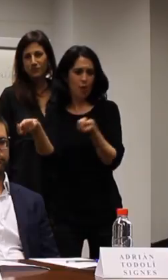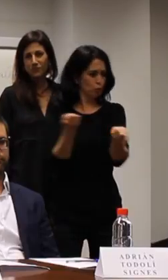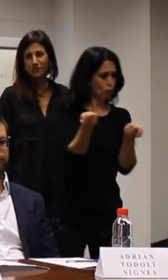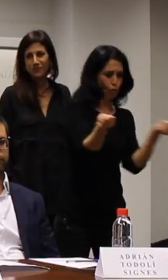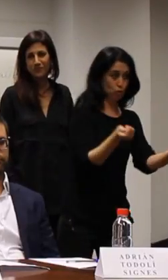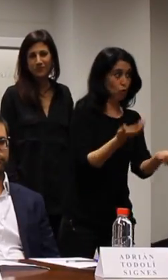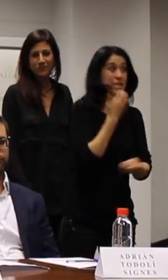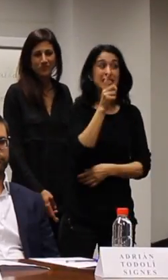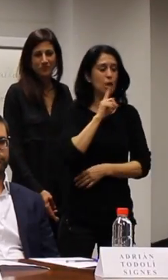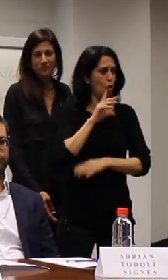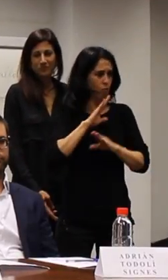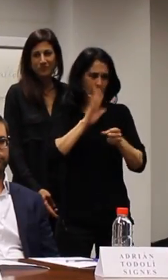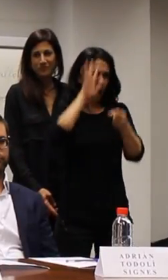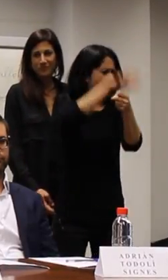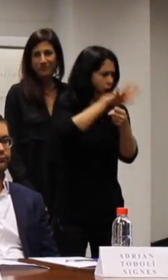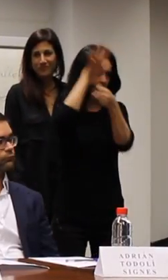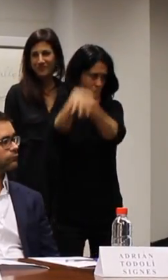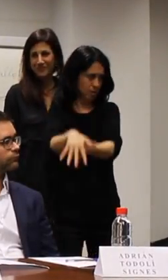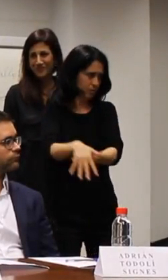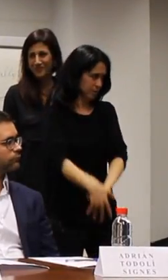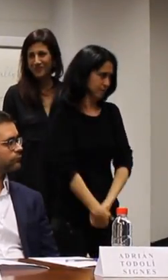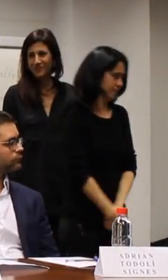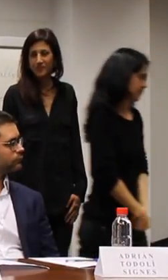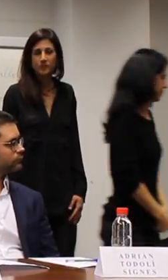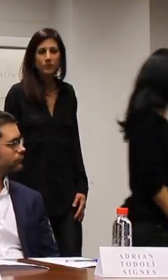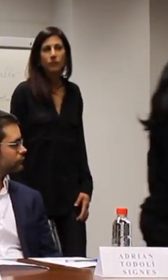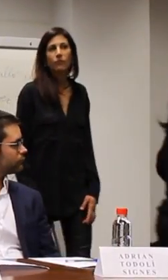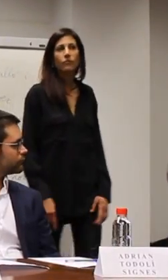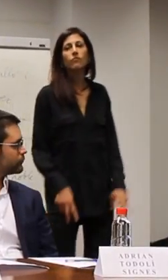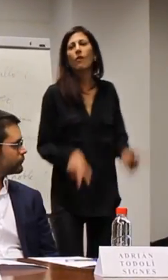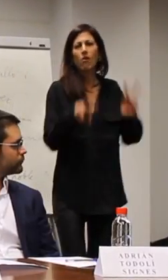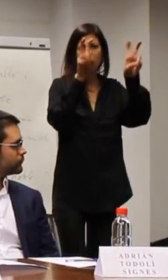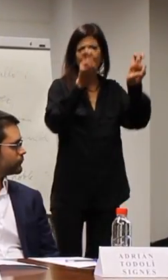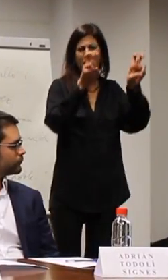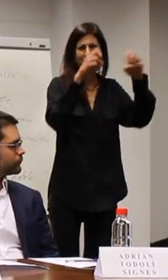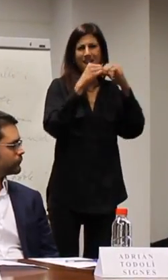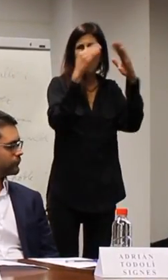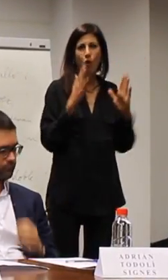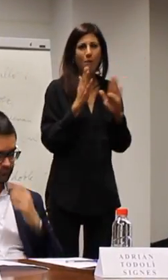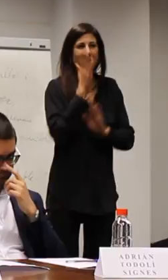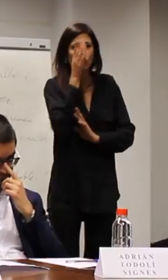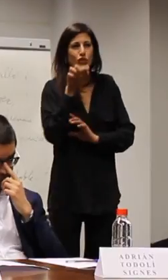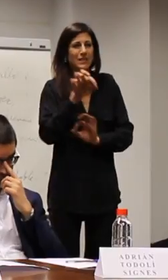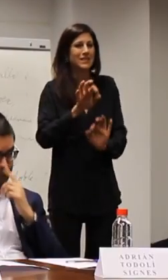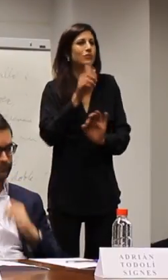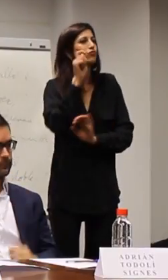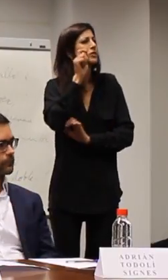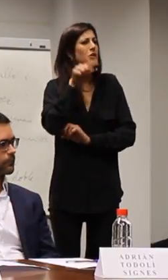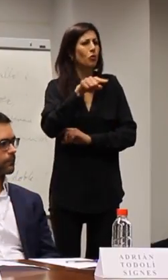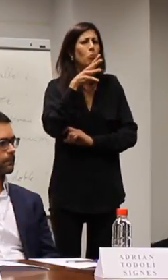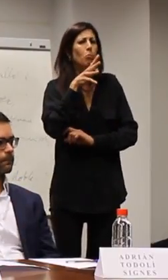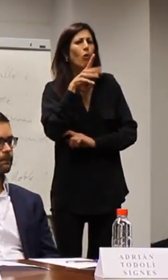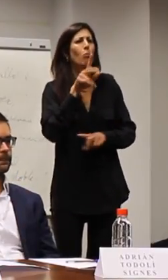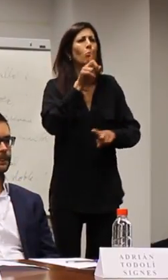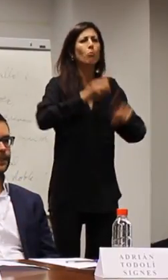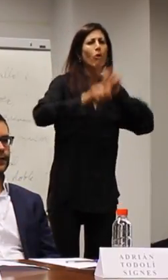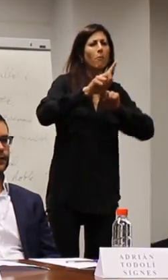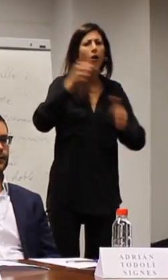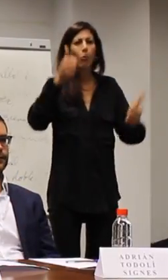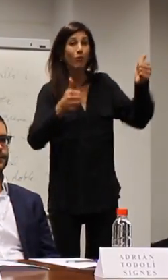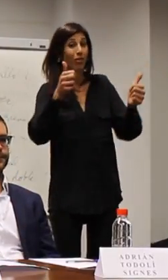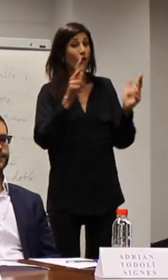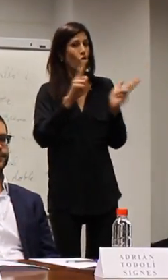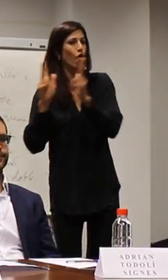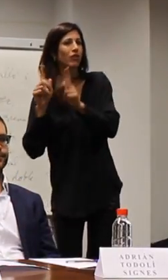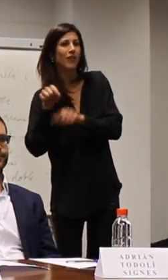evitar el abuso y el caos total que se está produciendo. que no haya problema que compitan con los hoteles, sino que hay